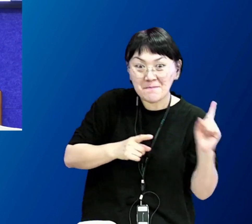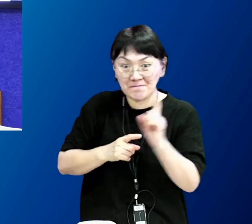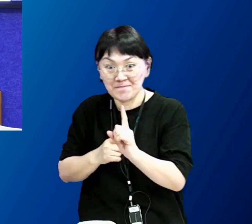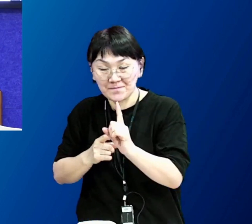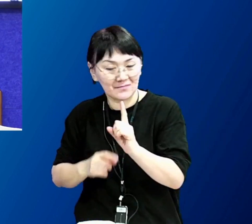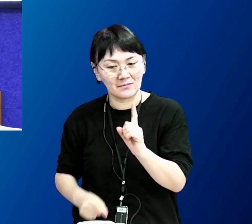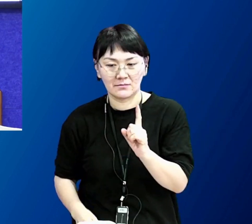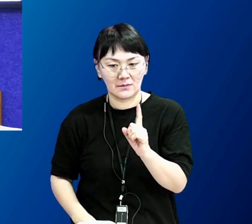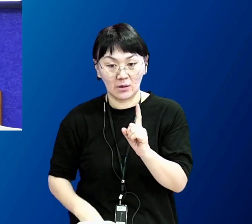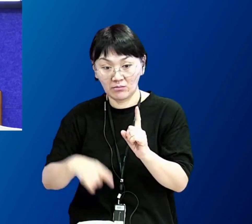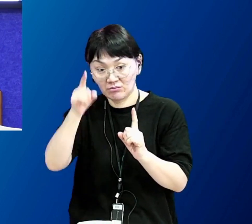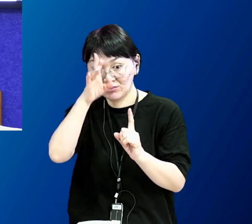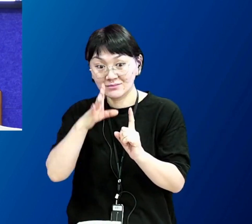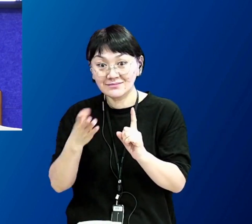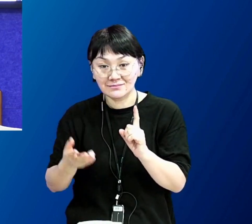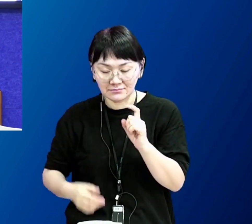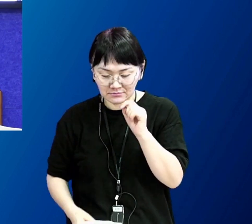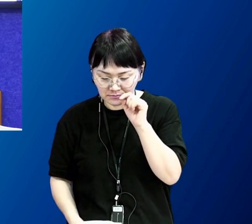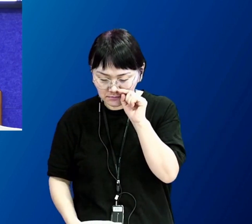Гэхдээ